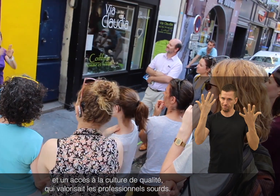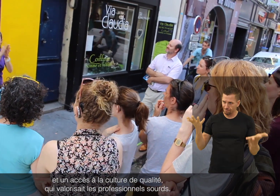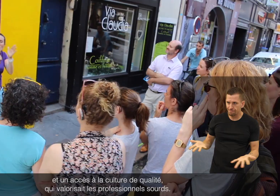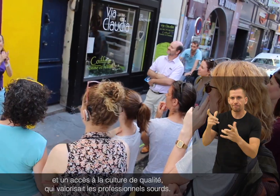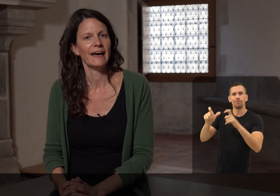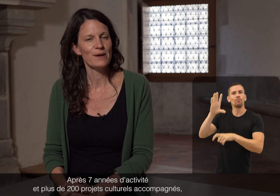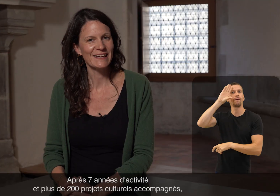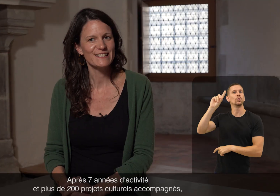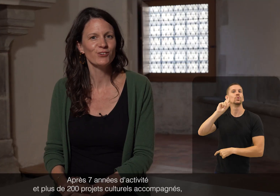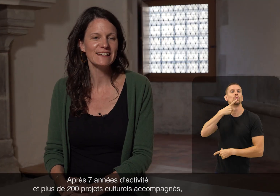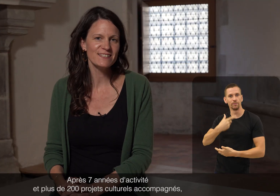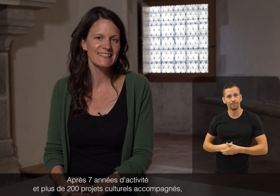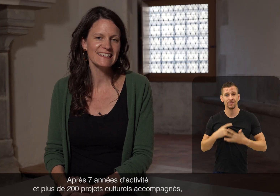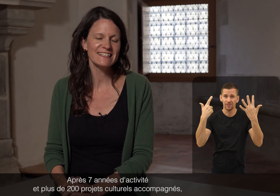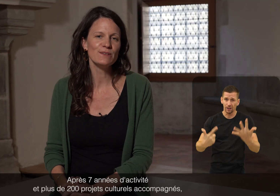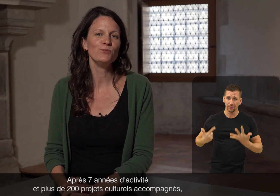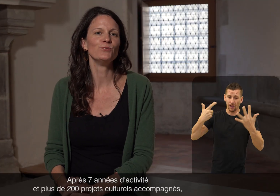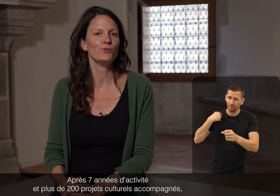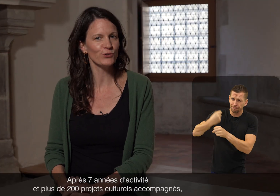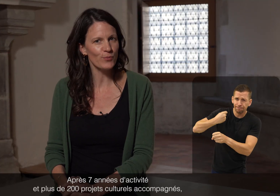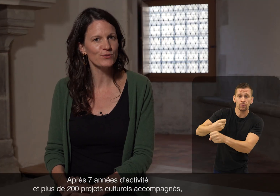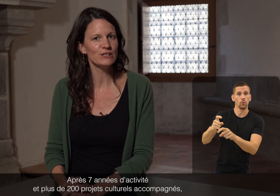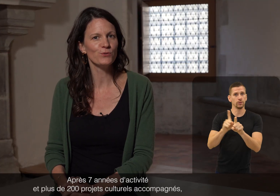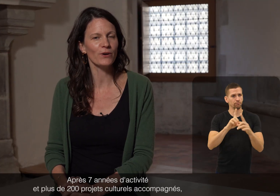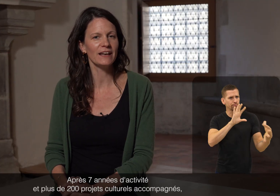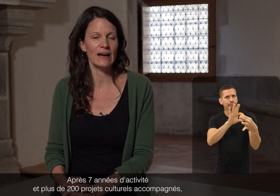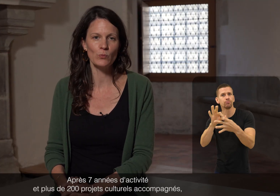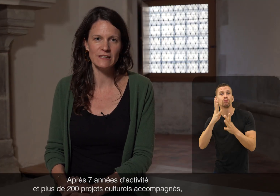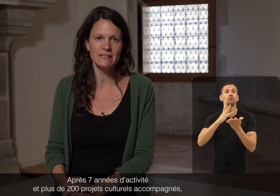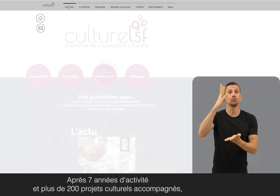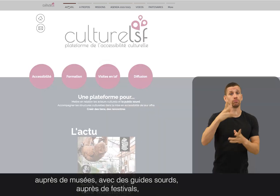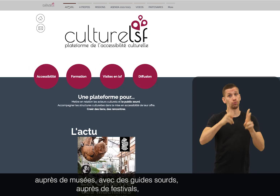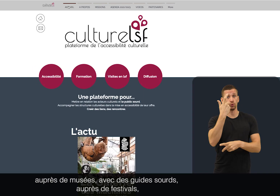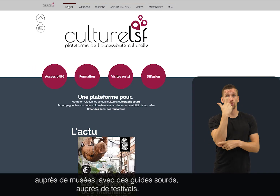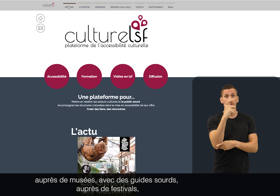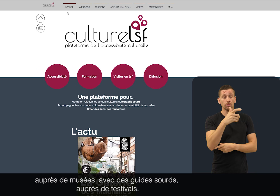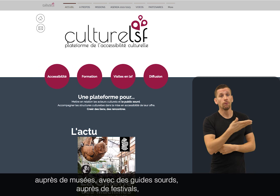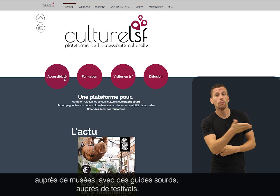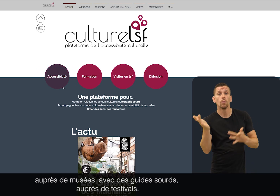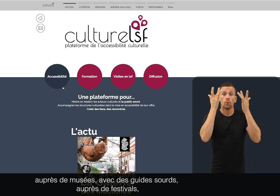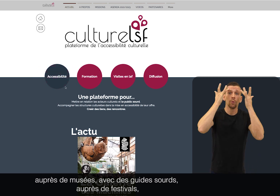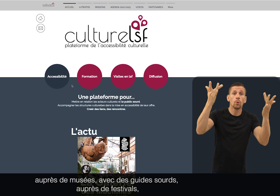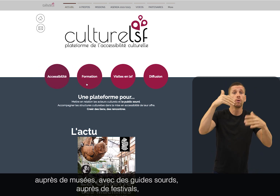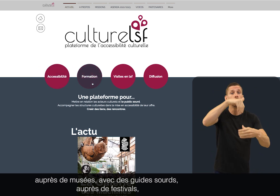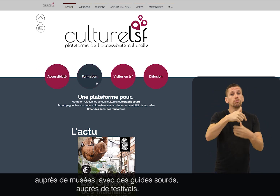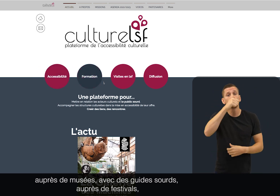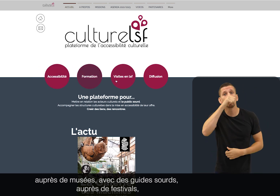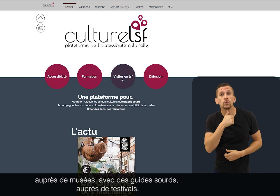sourds. Après 7 ans d'activité et plus de 200 projets culturels accompagnés, auprès de musées, avec des guides sourds, auprès de